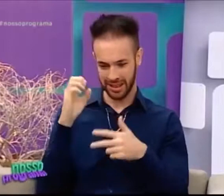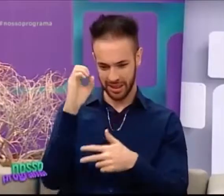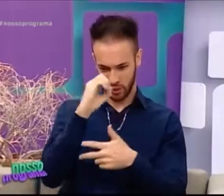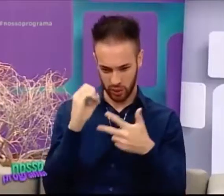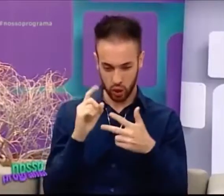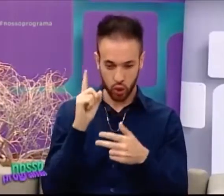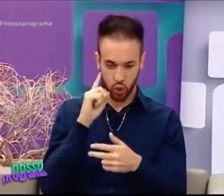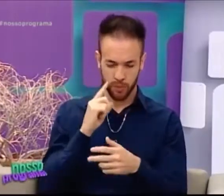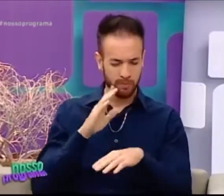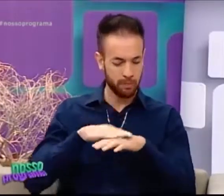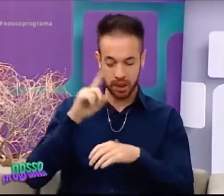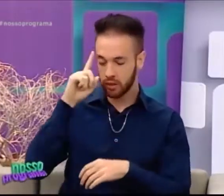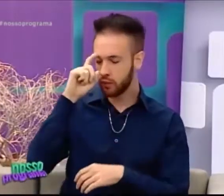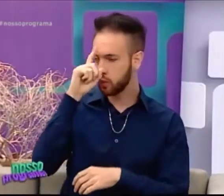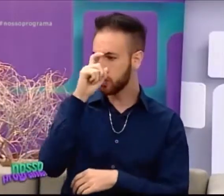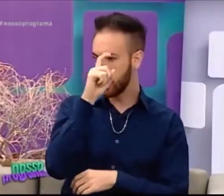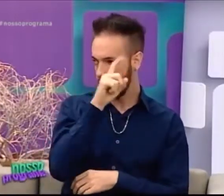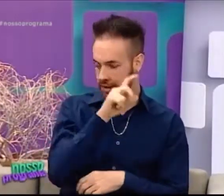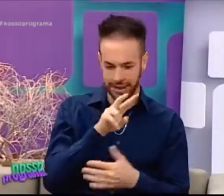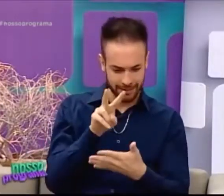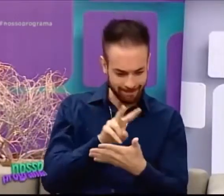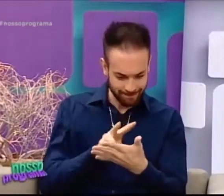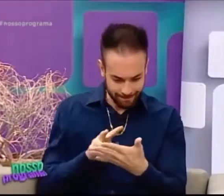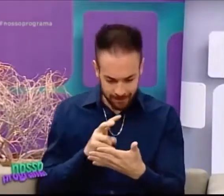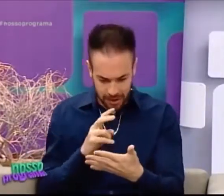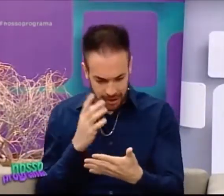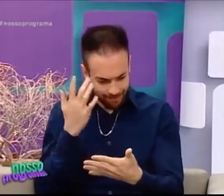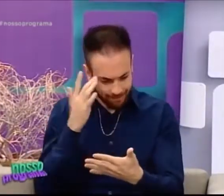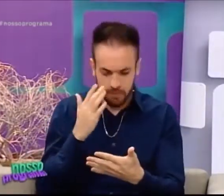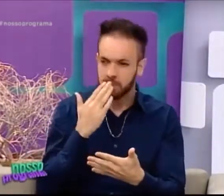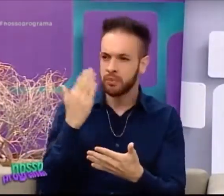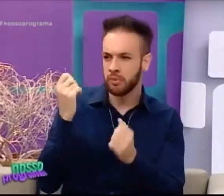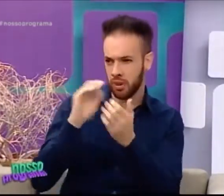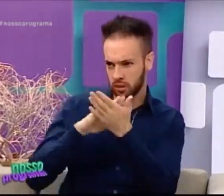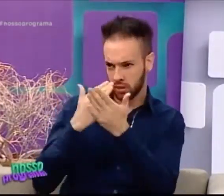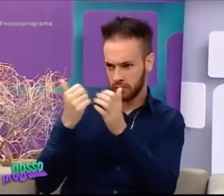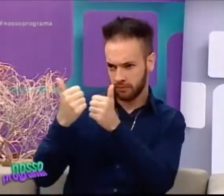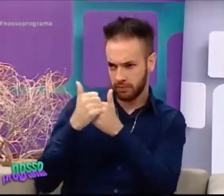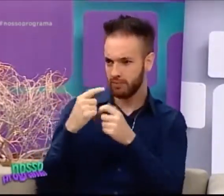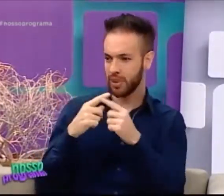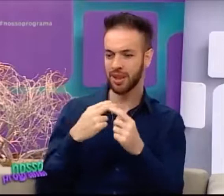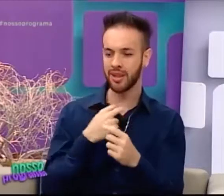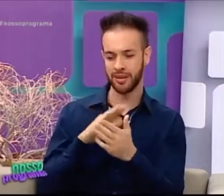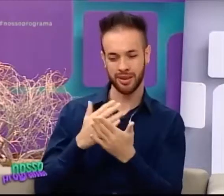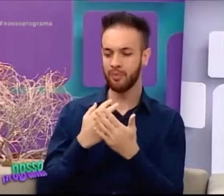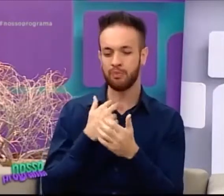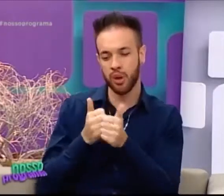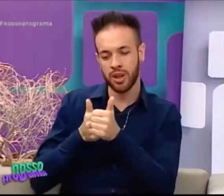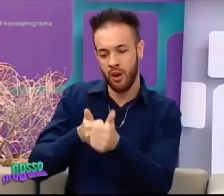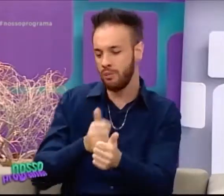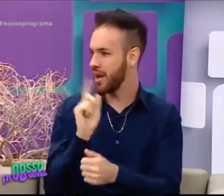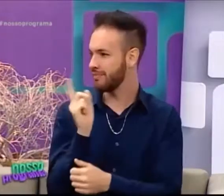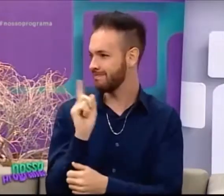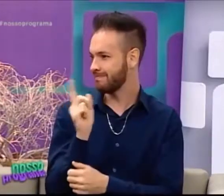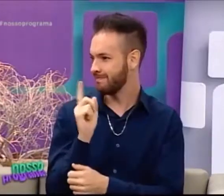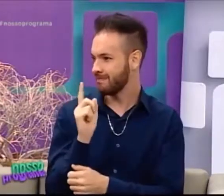para o português, que é diferente da Libras. Então, para o surdo é muito difícil. Ele lê e fala, puxa, o que está acontecendo? E às vezes não